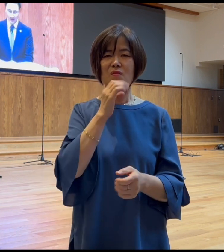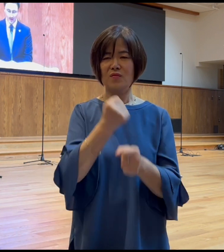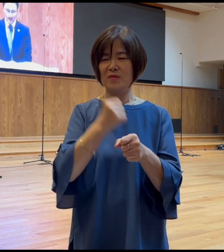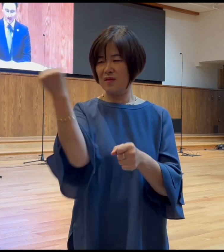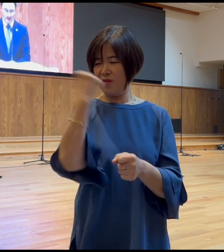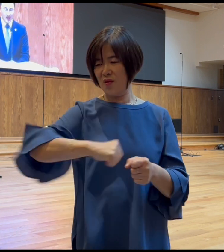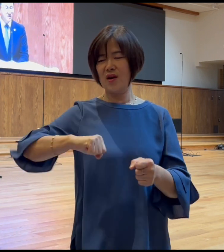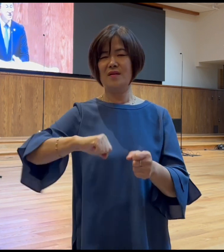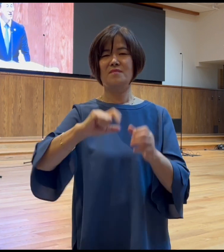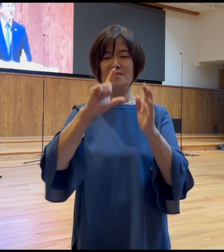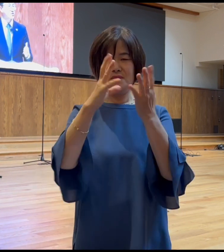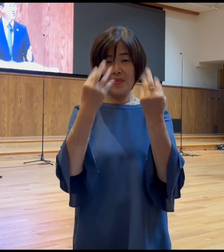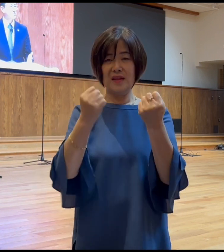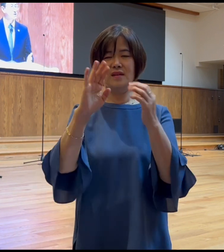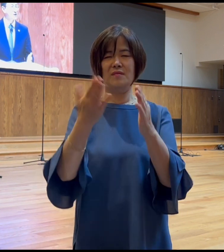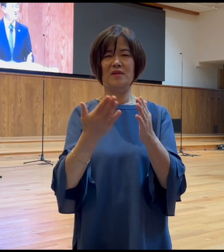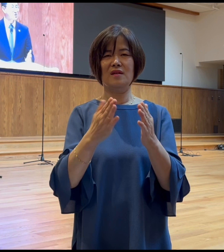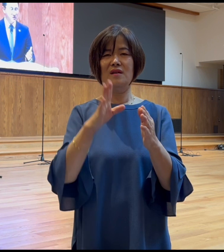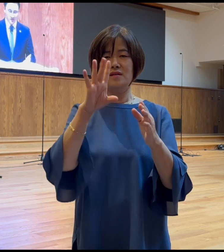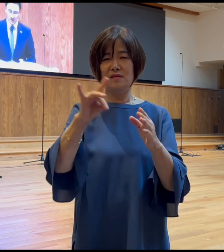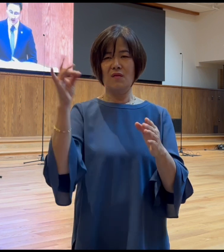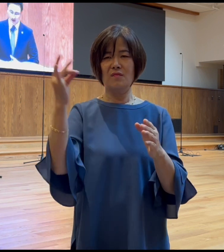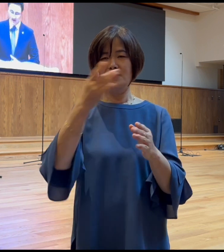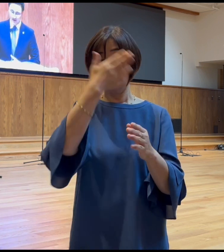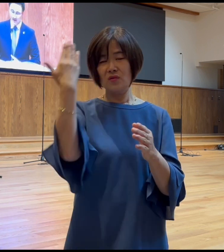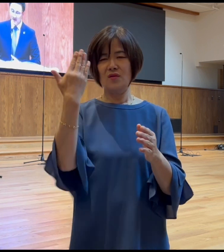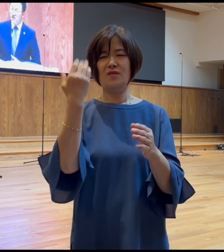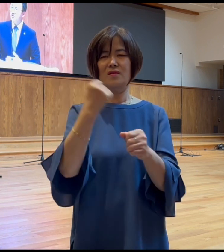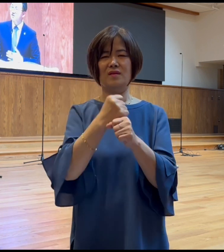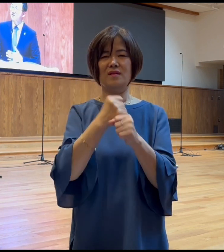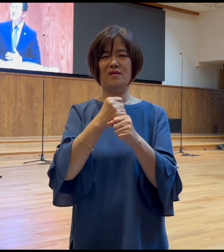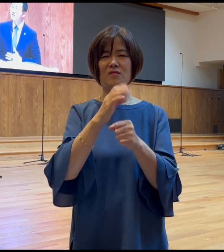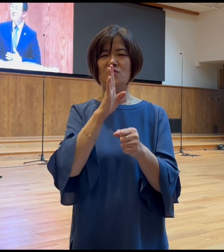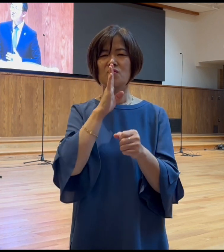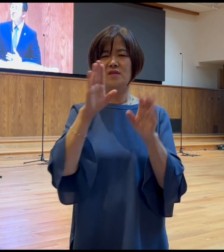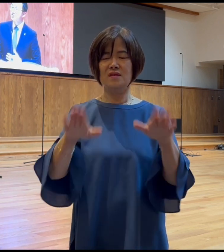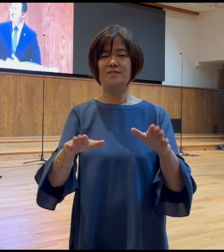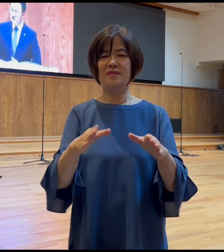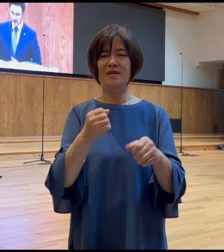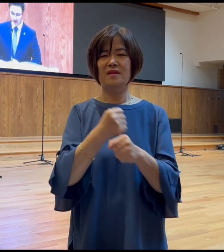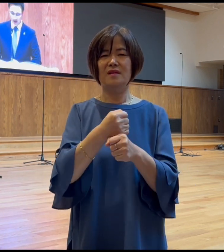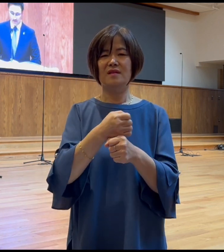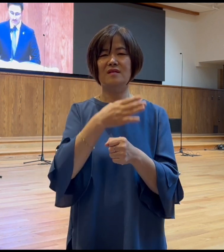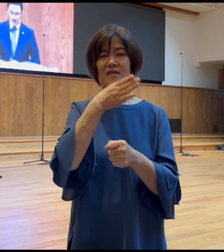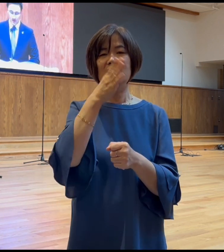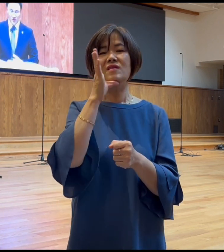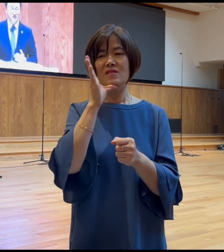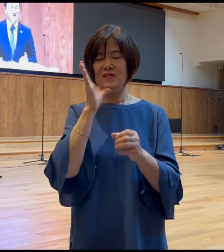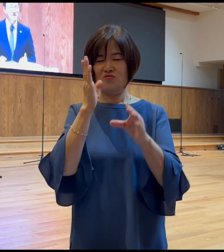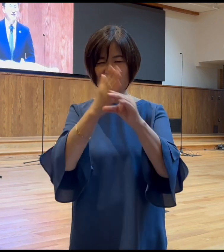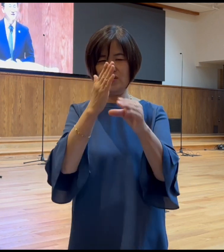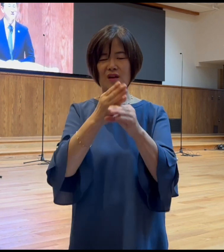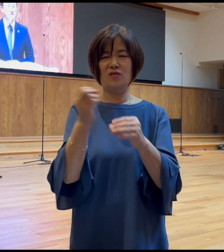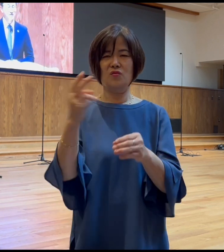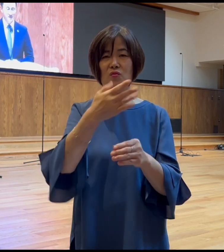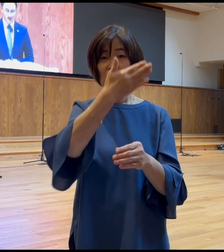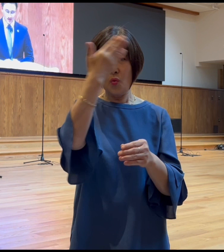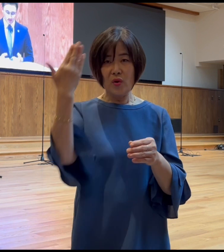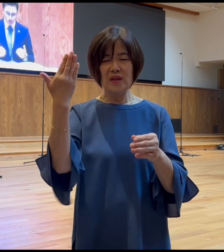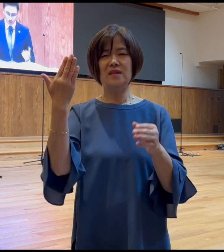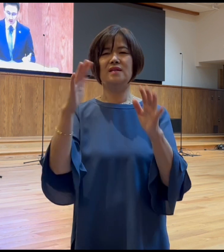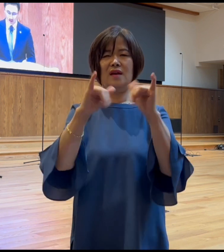아이들이나 사회생활의 첫걸음을 뗀 청년들이나 갱년기를 겪는 중년들이나 노년기를